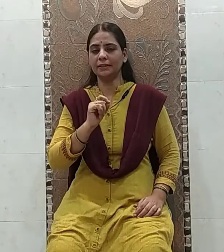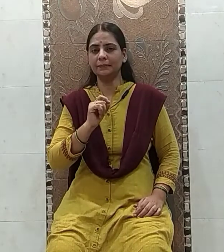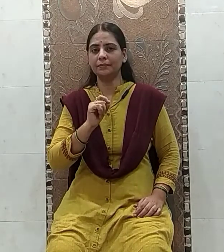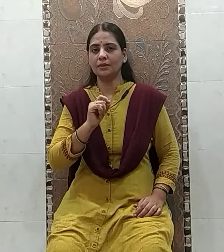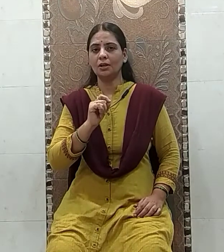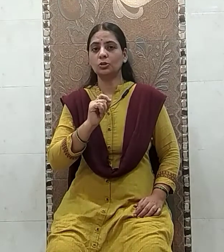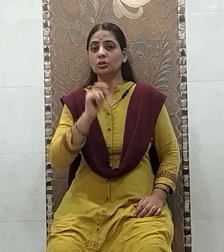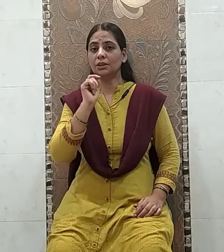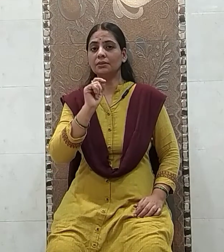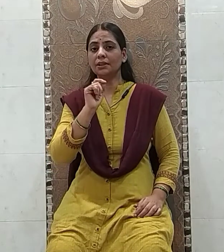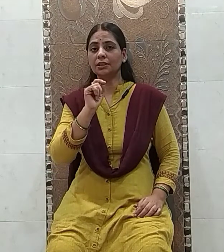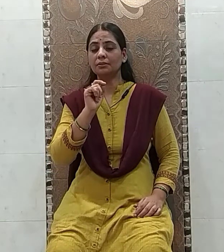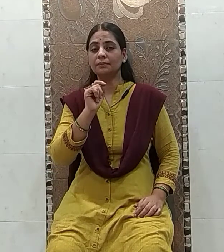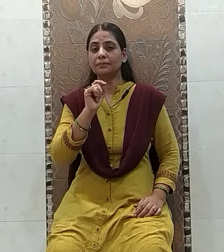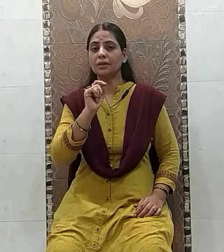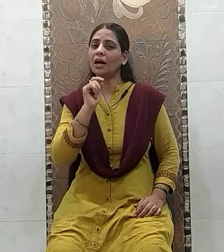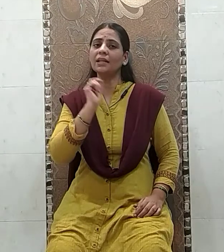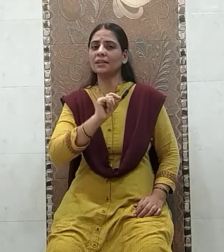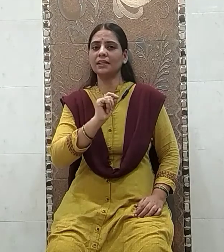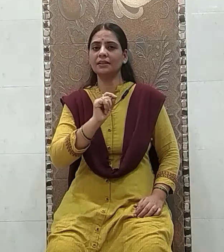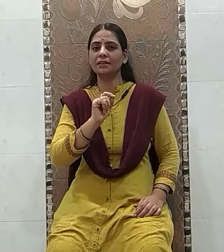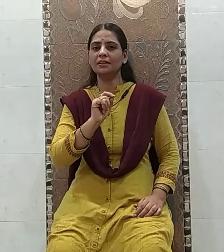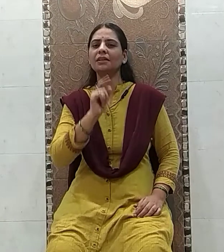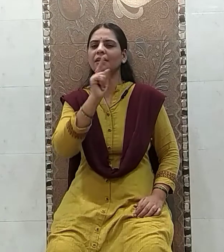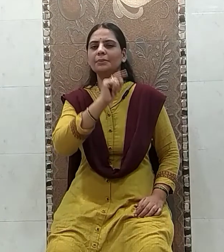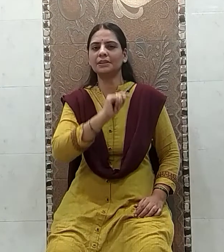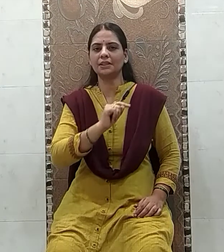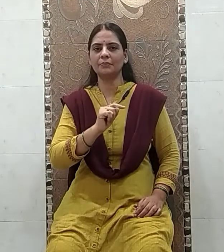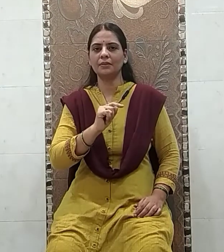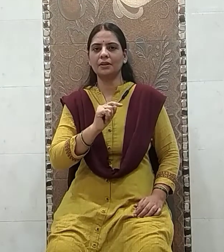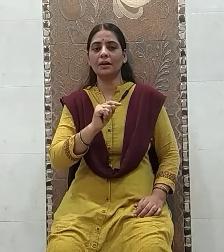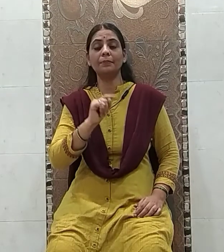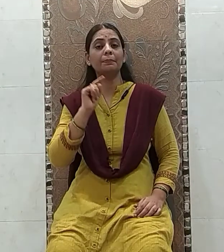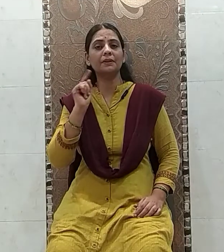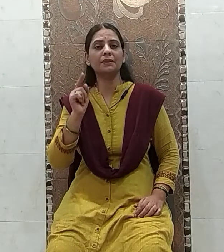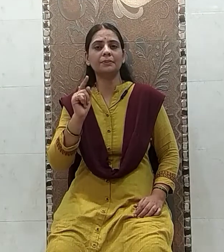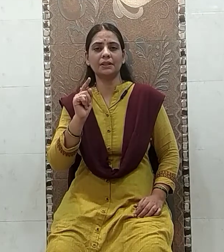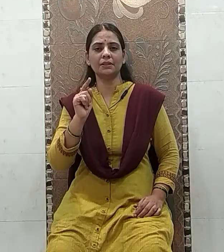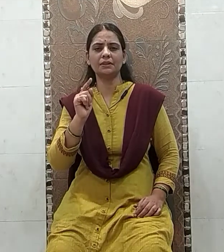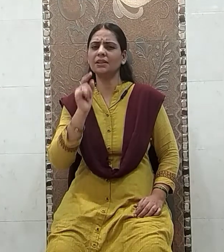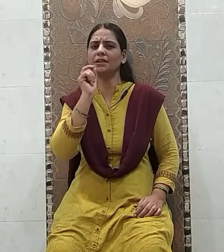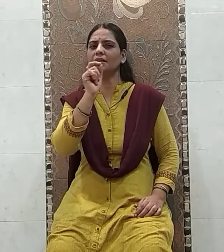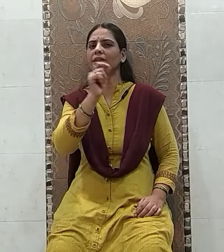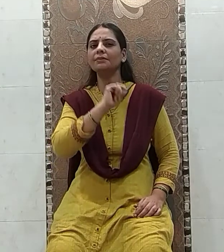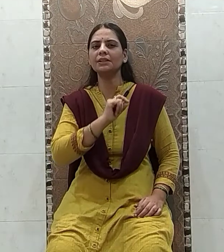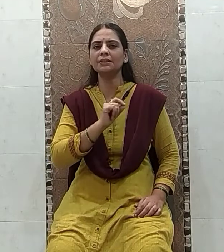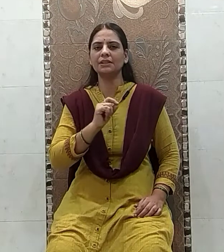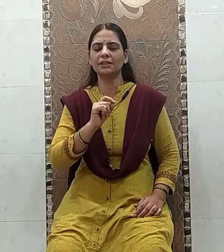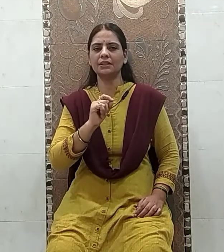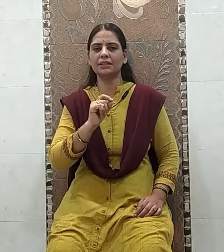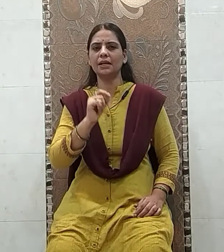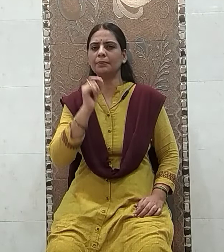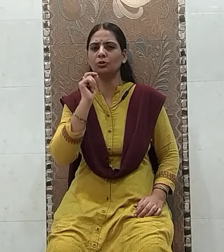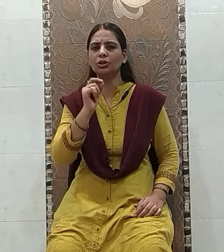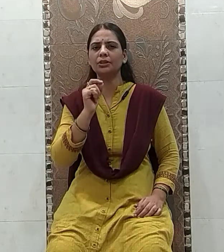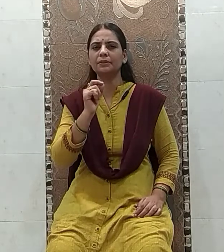आहे. तो संदेश हाच आहे की घरी बसा. आपले पंतप्रधान कळकळीने विनंती करतायत, आपले